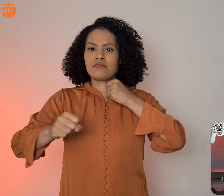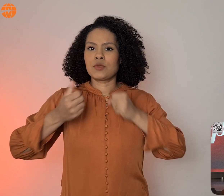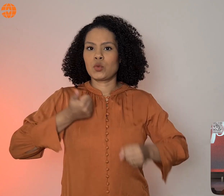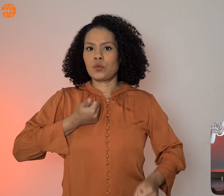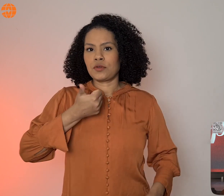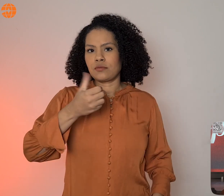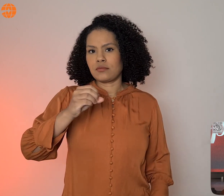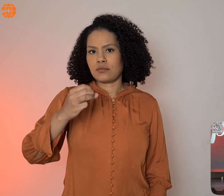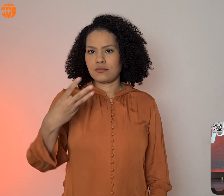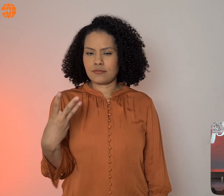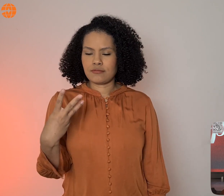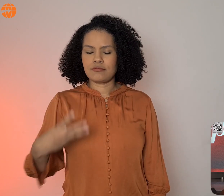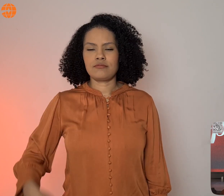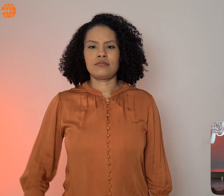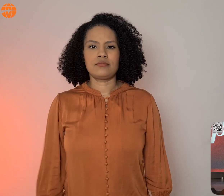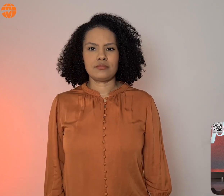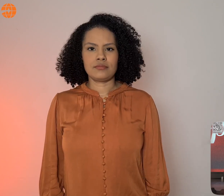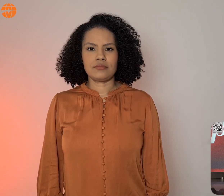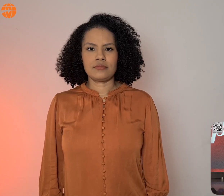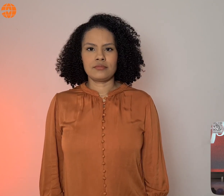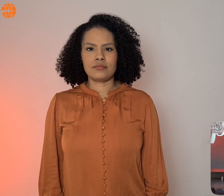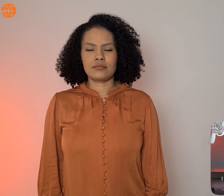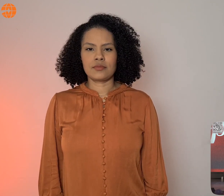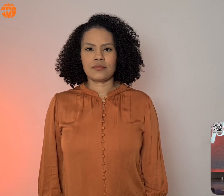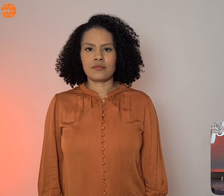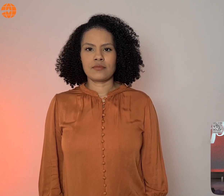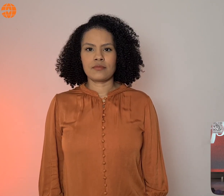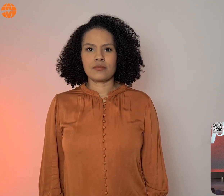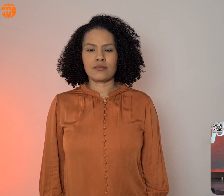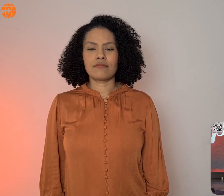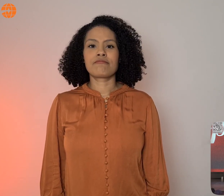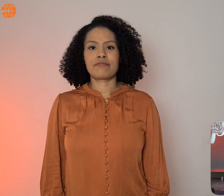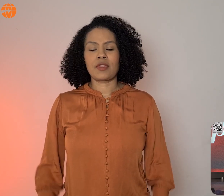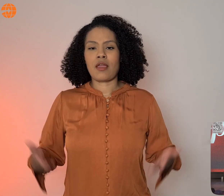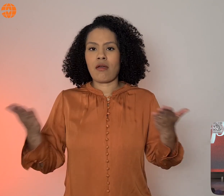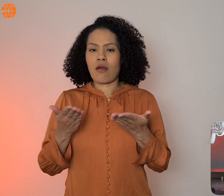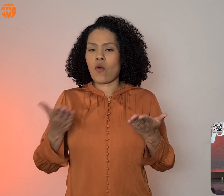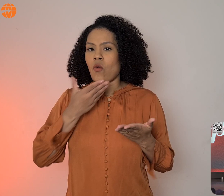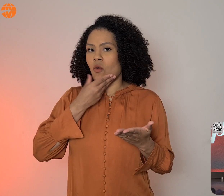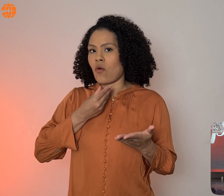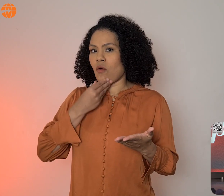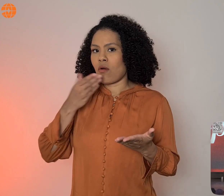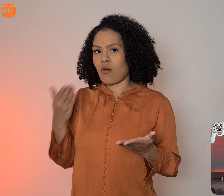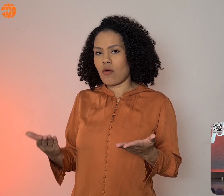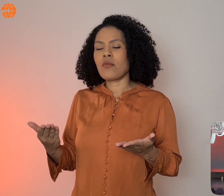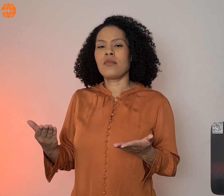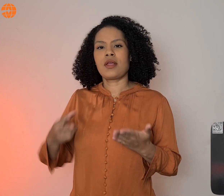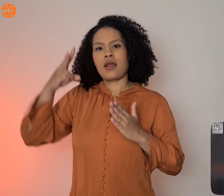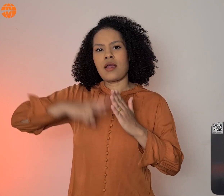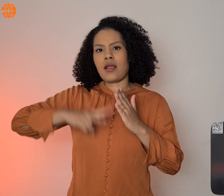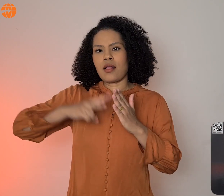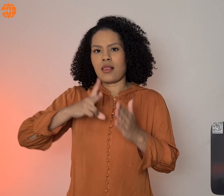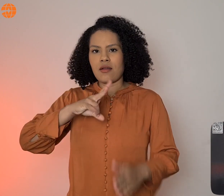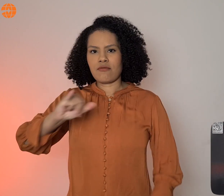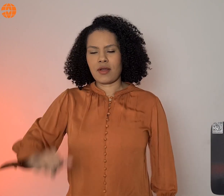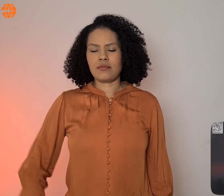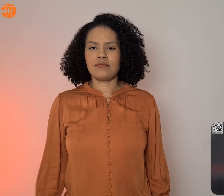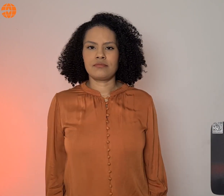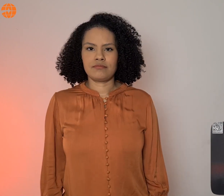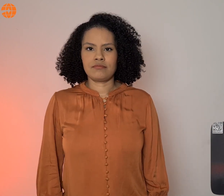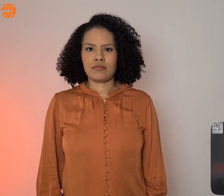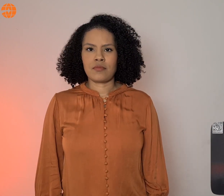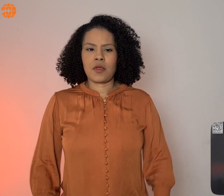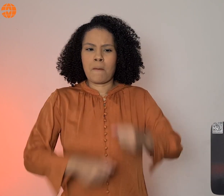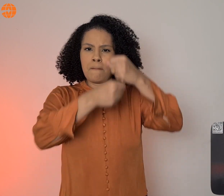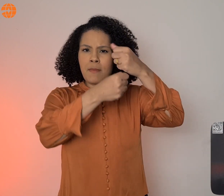Bíblia no Salmo 103. And Jessiel is going to read the whole psalm. E o Gesiel vai ler o salmo inteiro. So let's look at